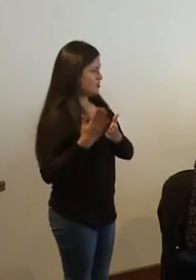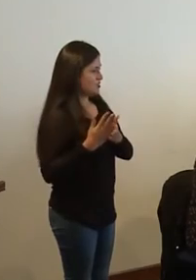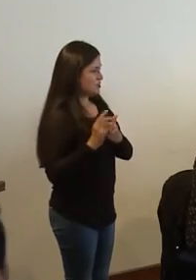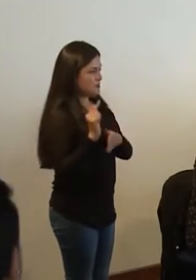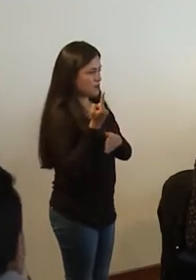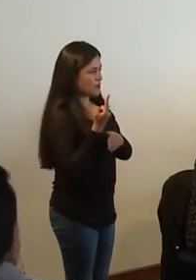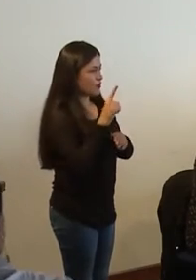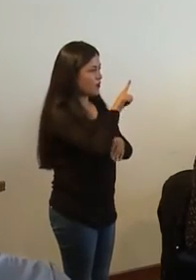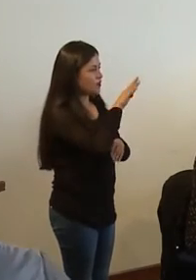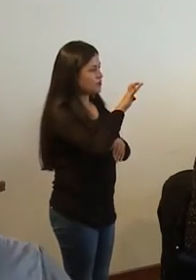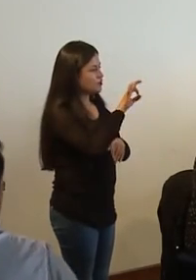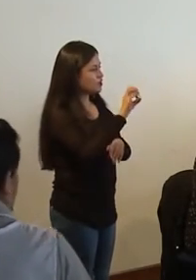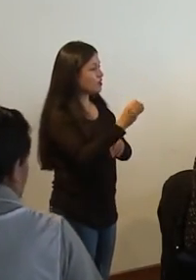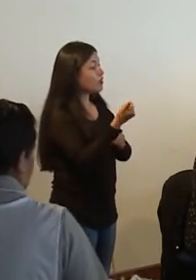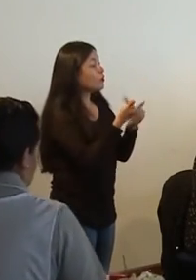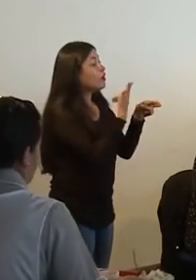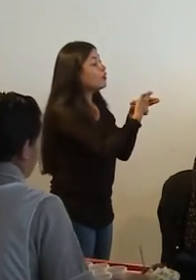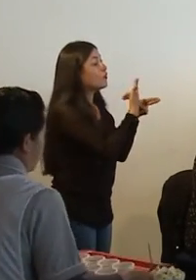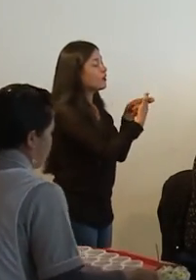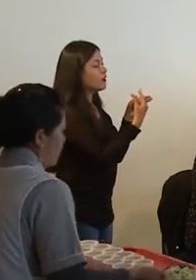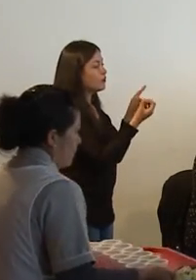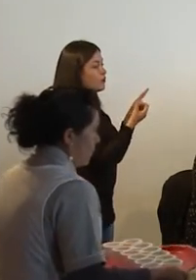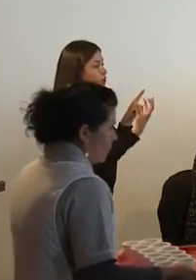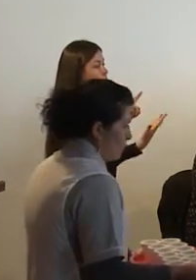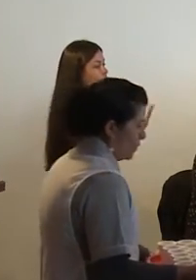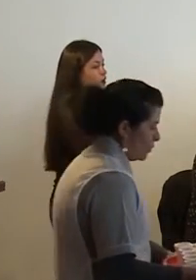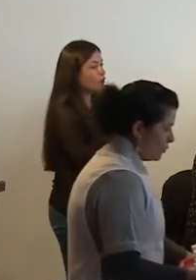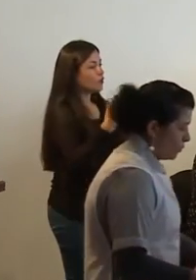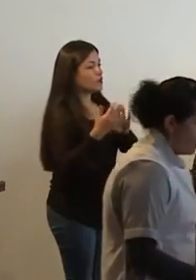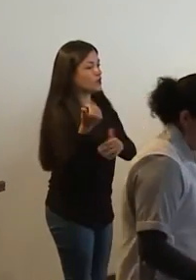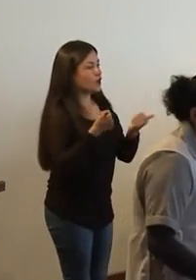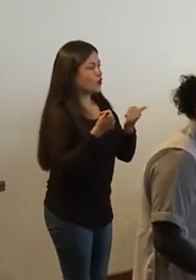Entonces, de ese momento de tensión,